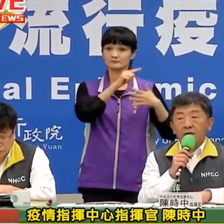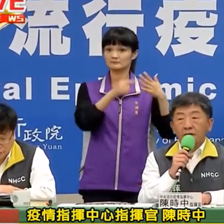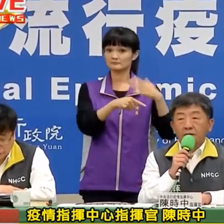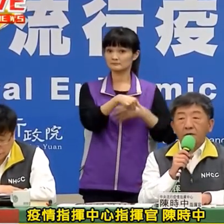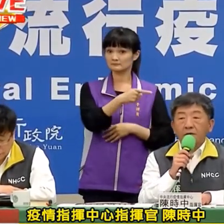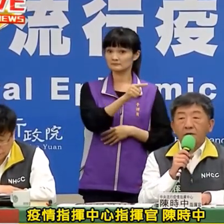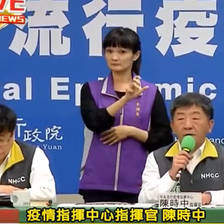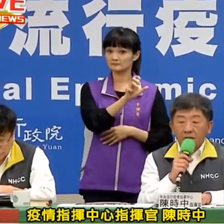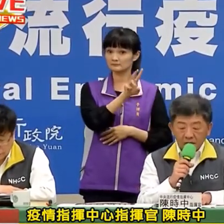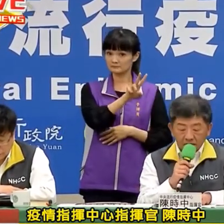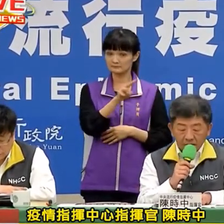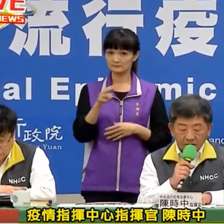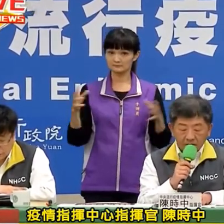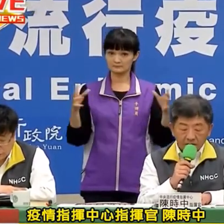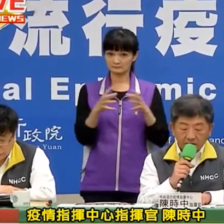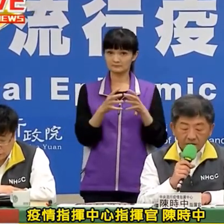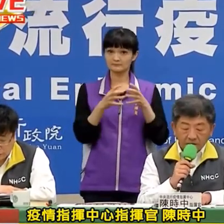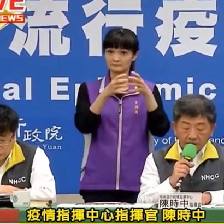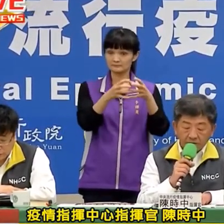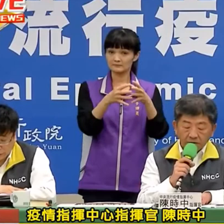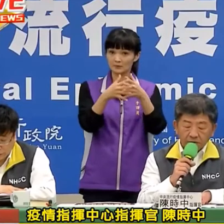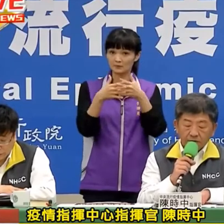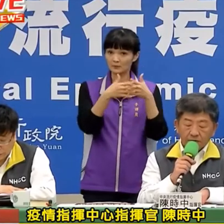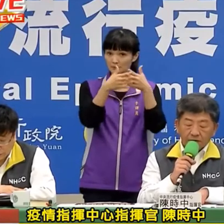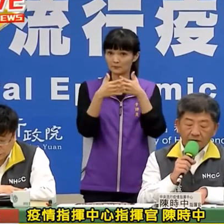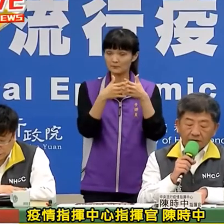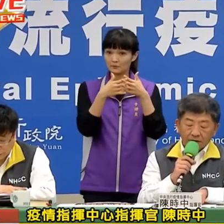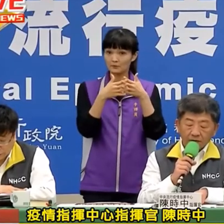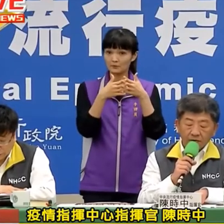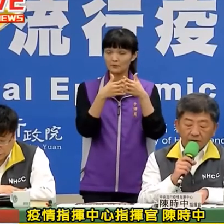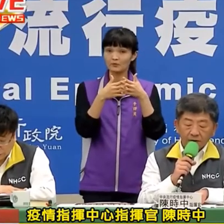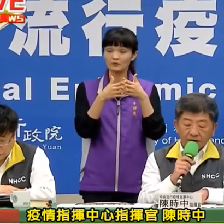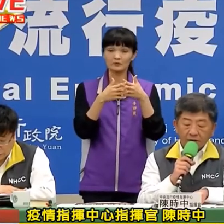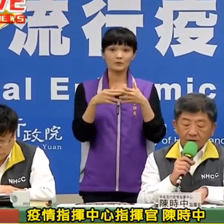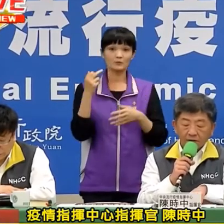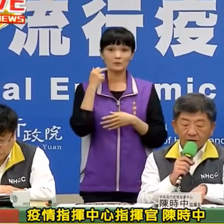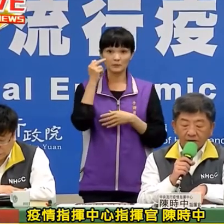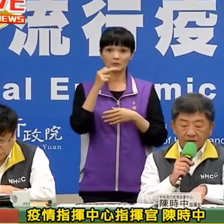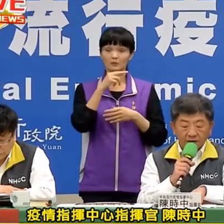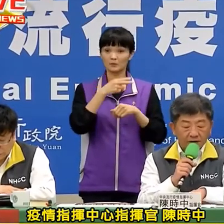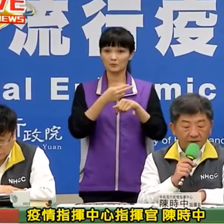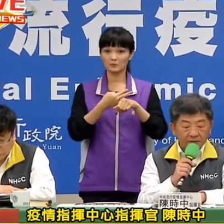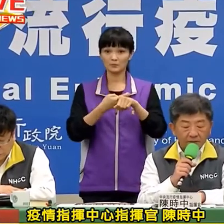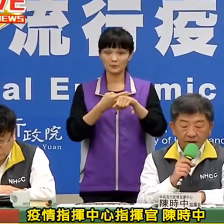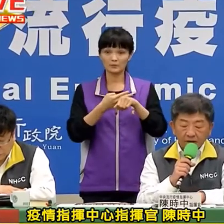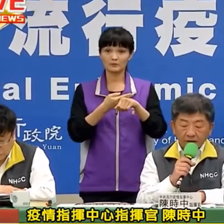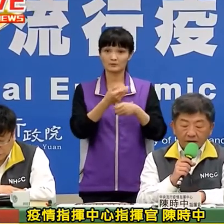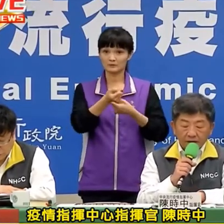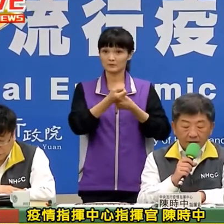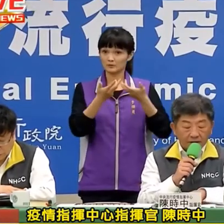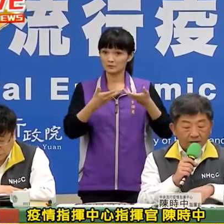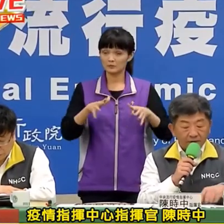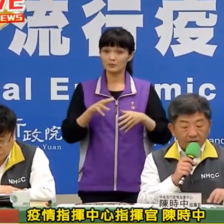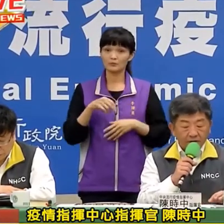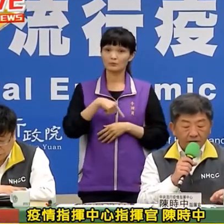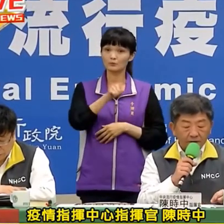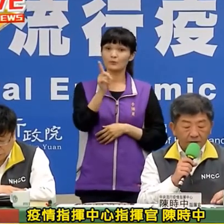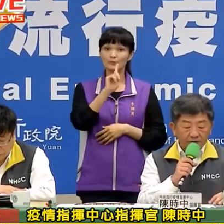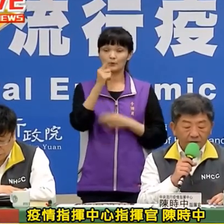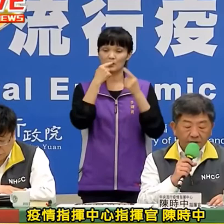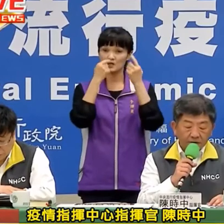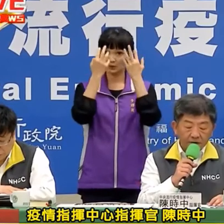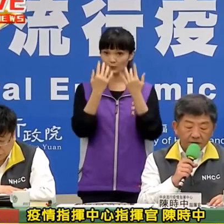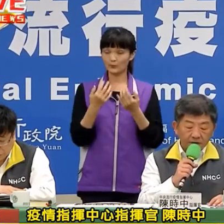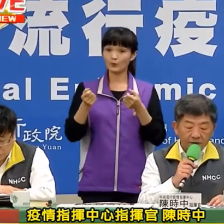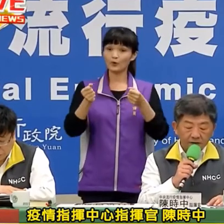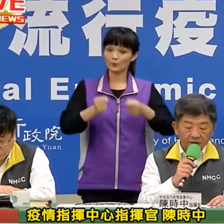案182一直到美国的Colorado就是说去滑雪，那该团总共有10个人，那2人返国